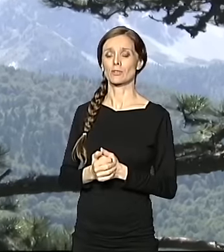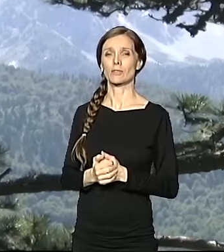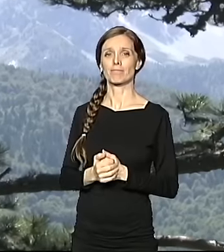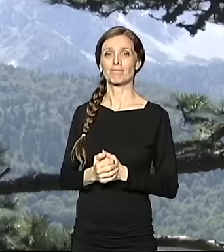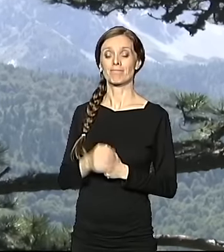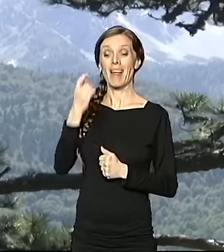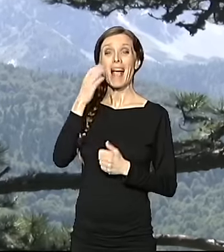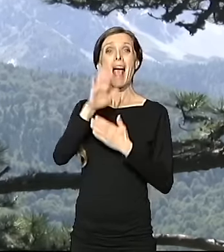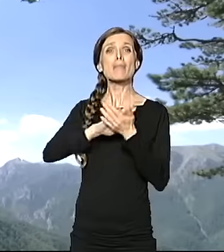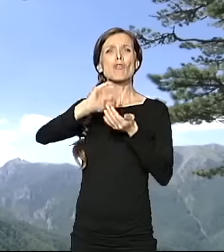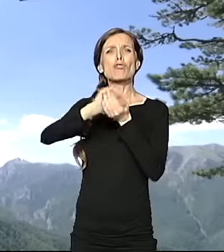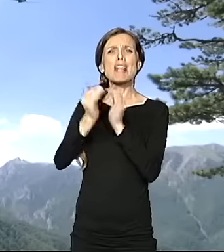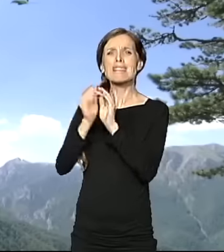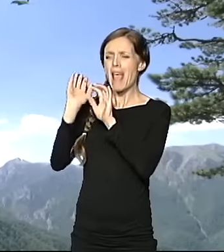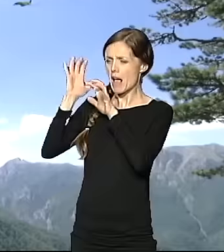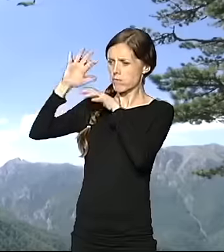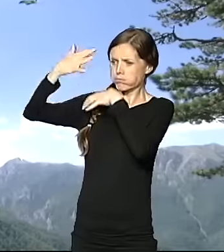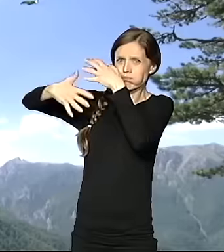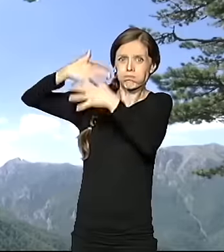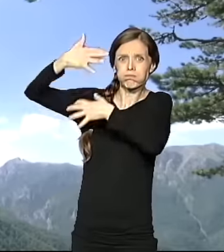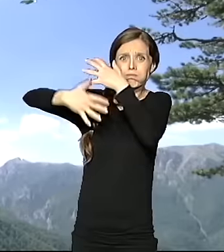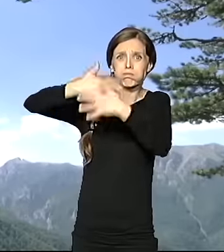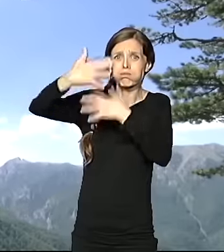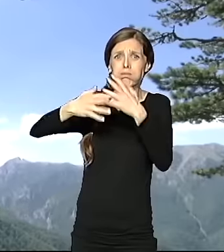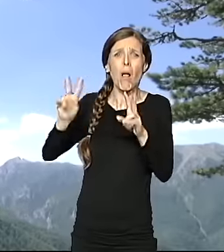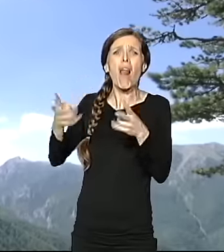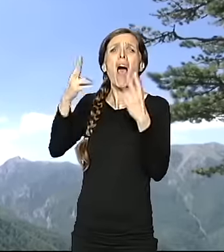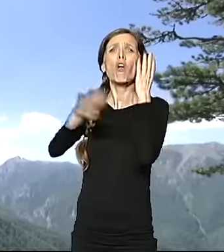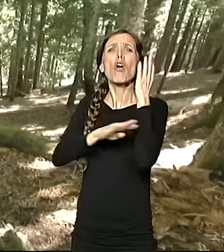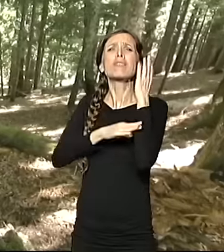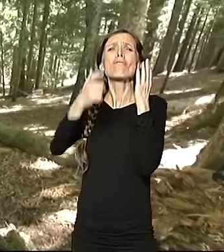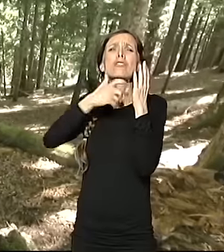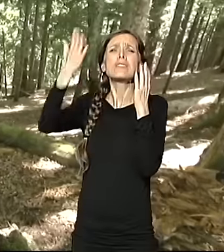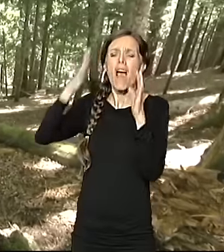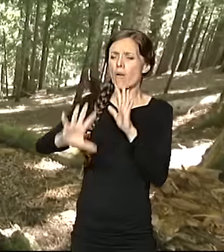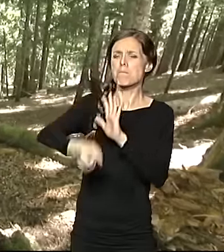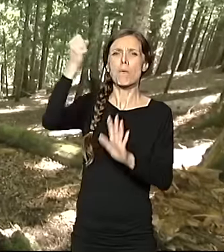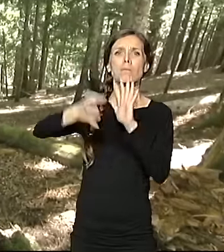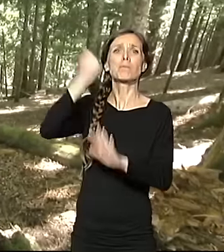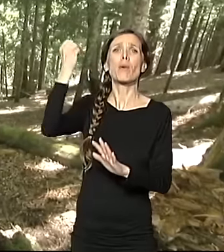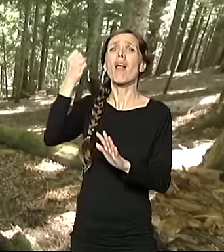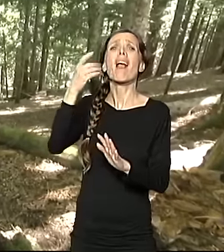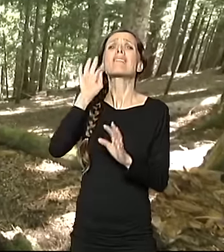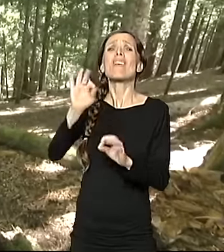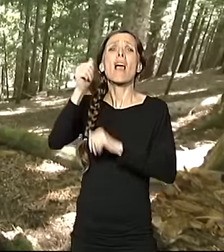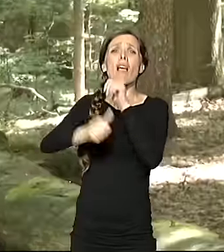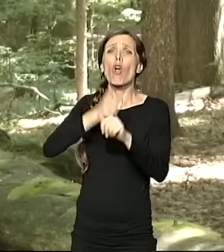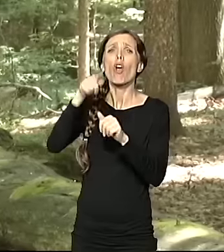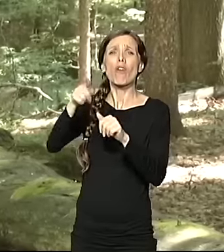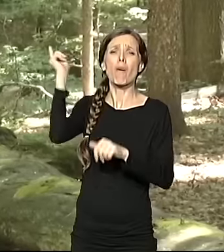Snežna lavina kada krene, zatrene iz korena i čupa stoletna stabla. Na hiljade i svake godine umire na ovakav način.